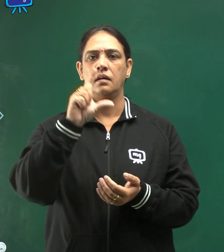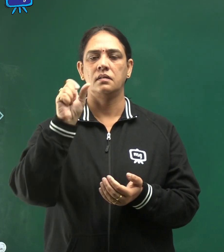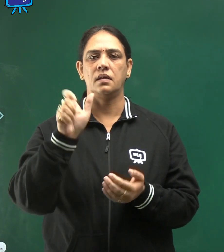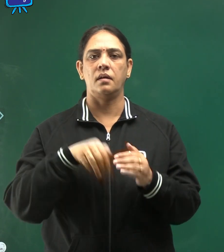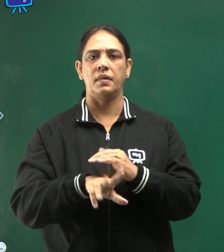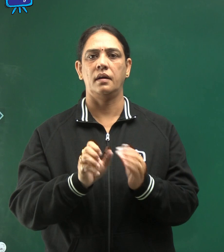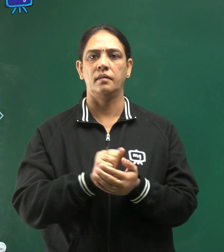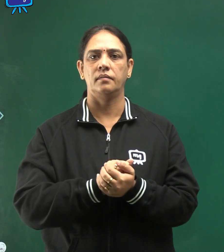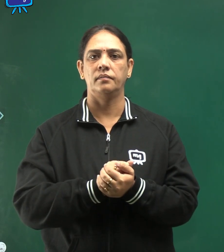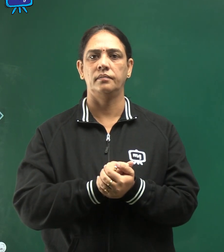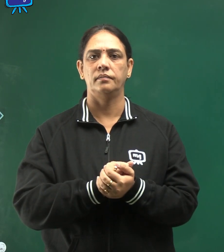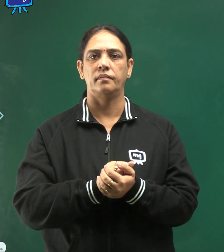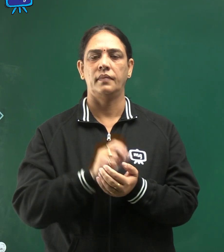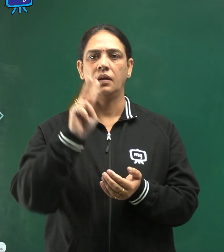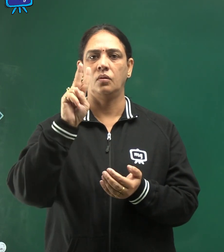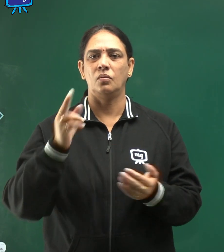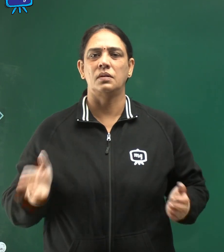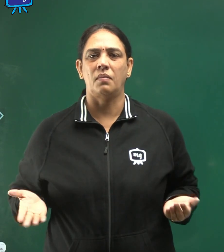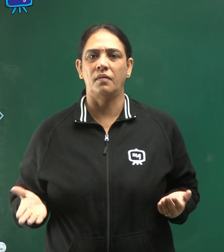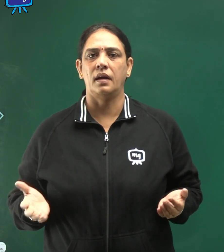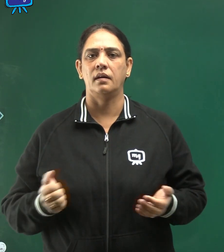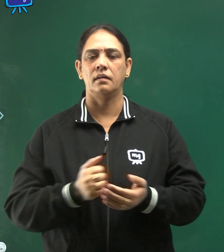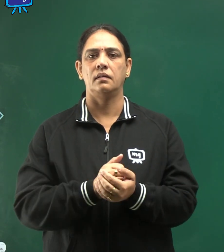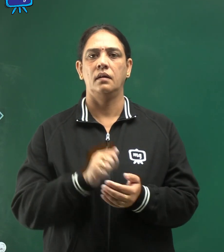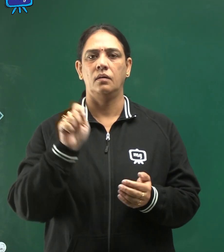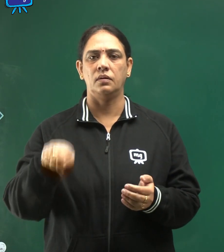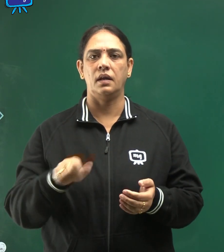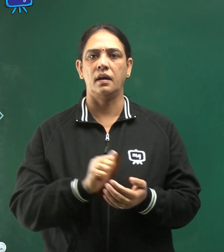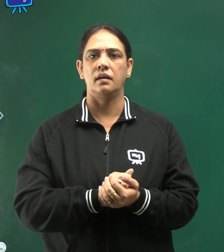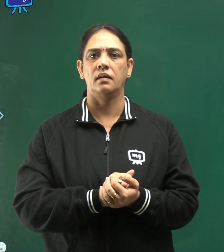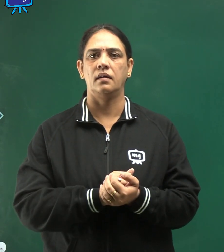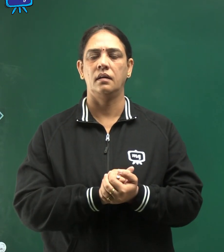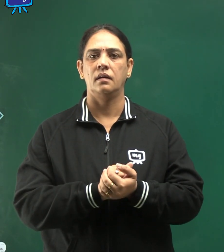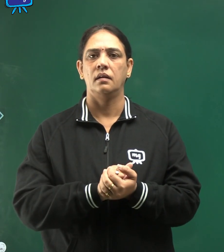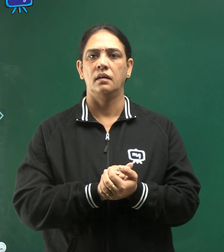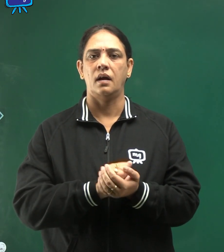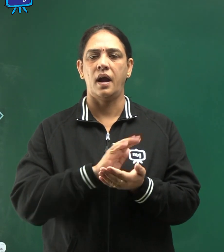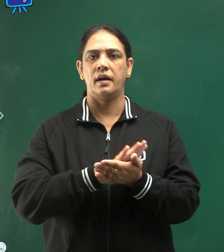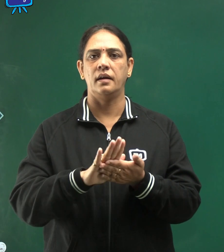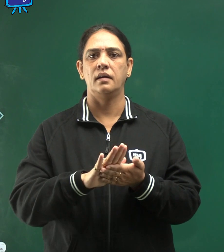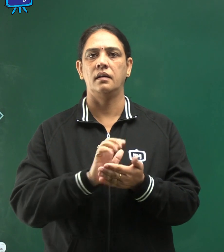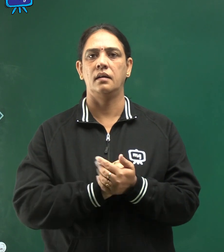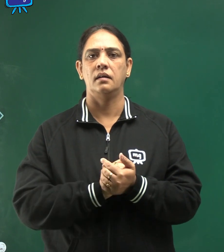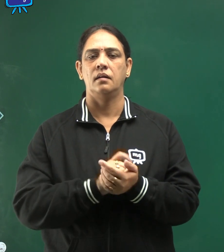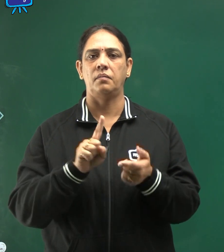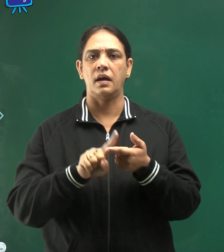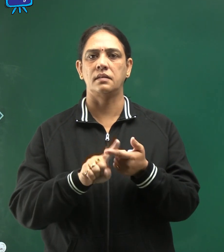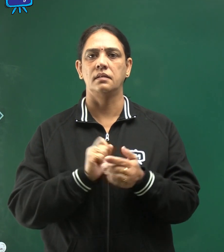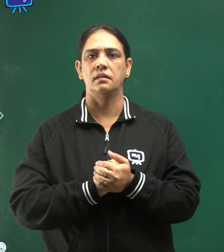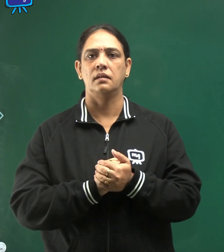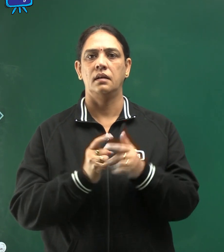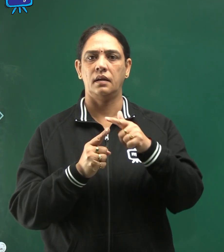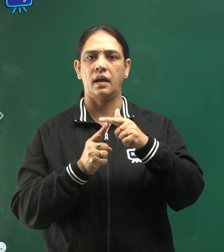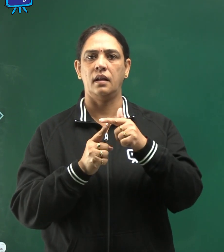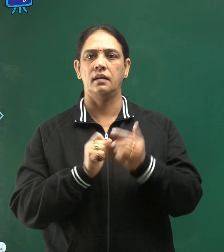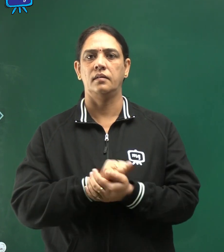सिक्के में 2 संभावनाएं होती है, चित प्लस